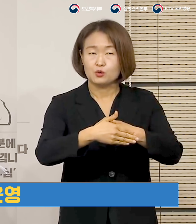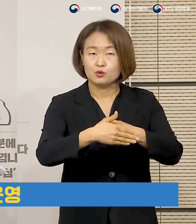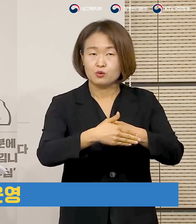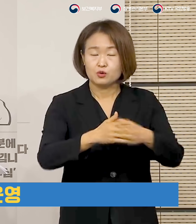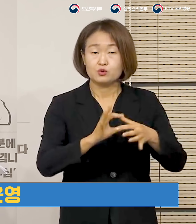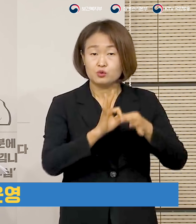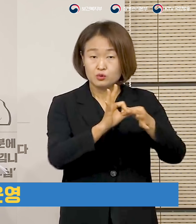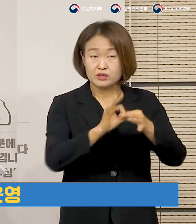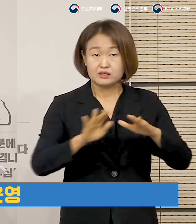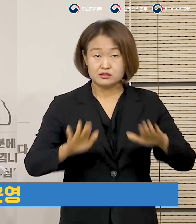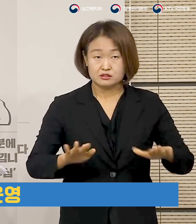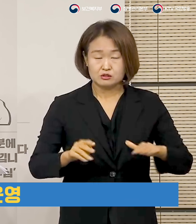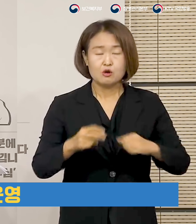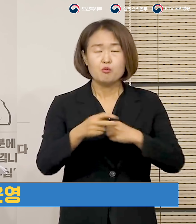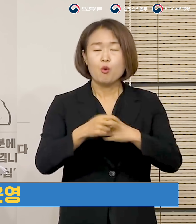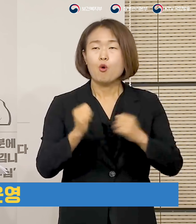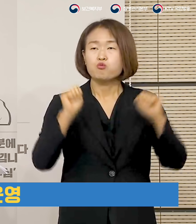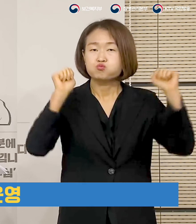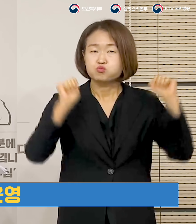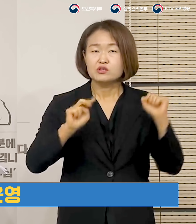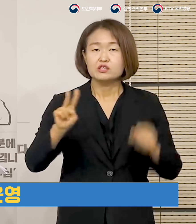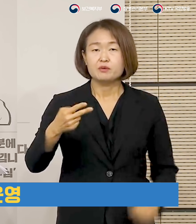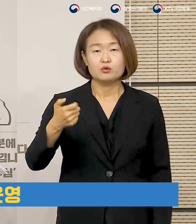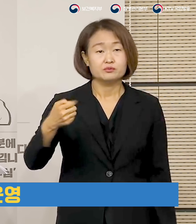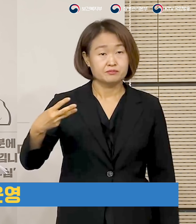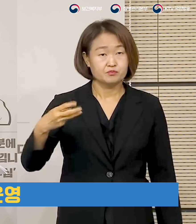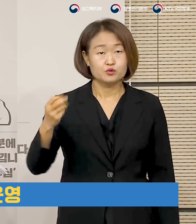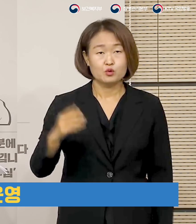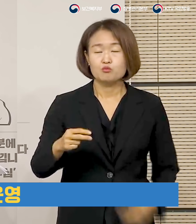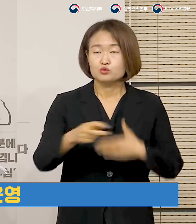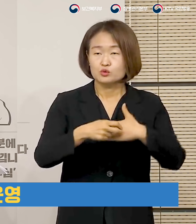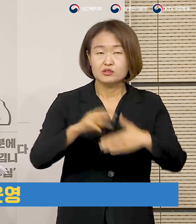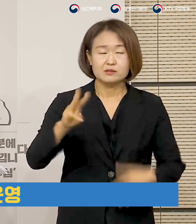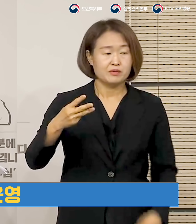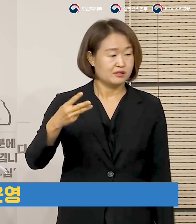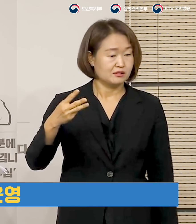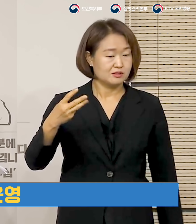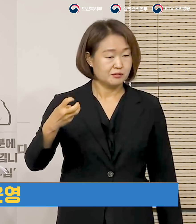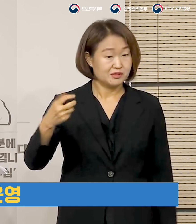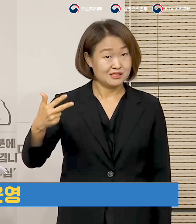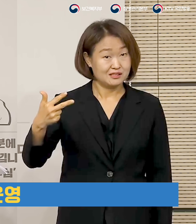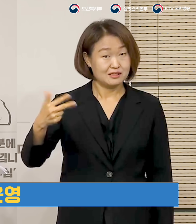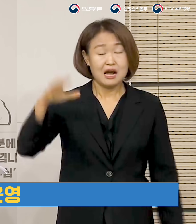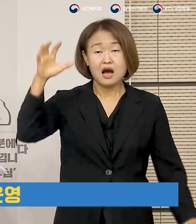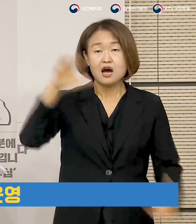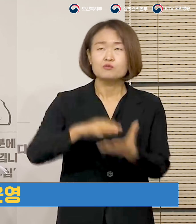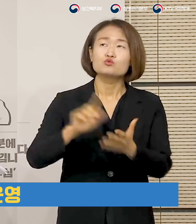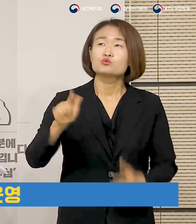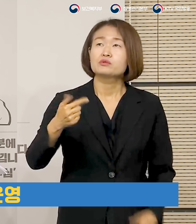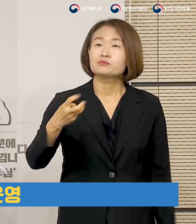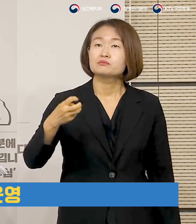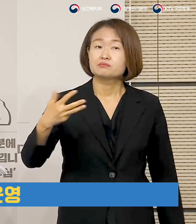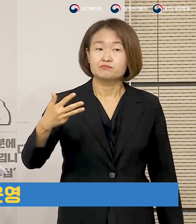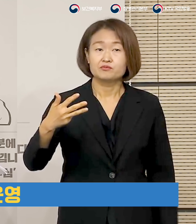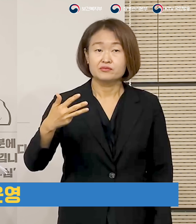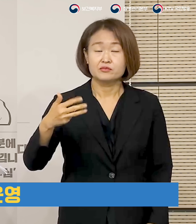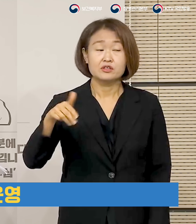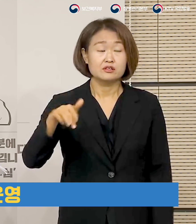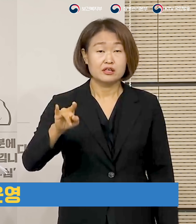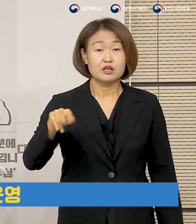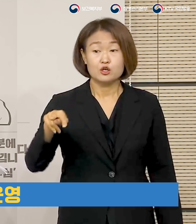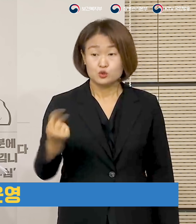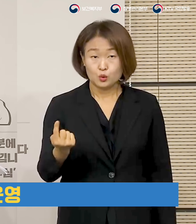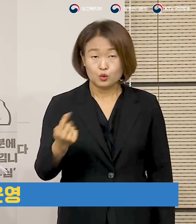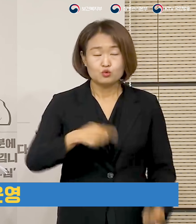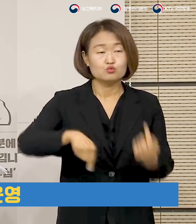현재 보건소 261개소, 의료기관 377개소, 총 638개소의 선별진료소가